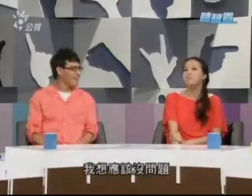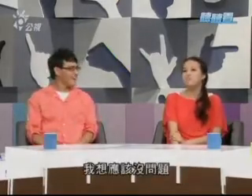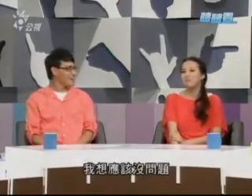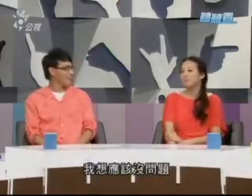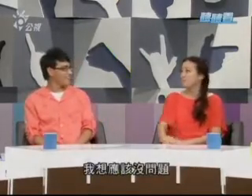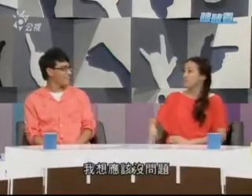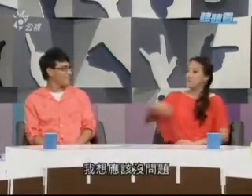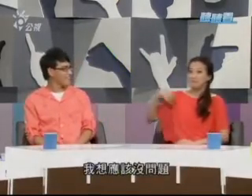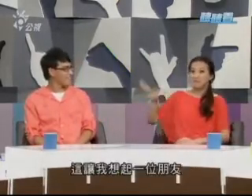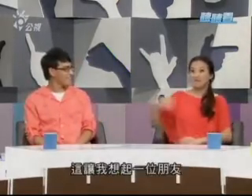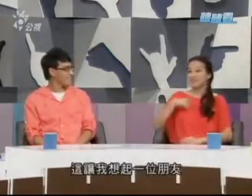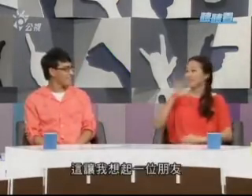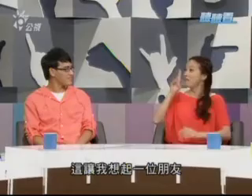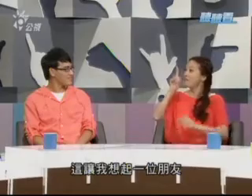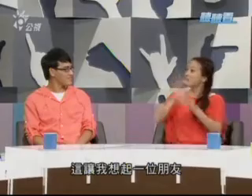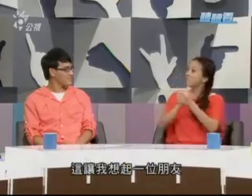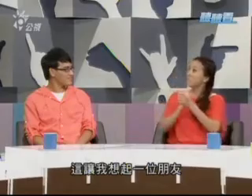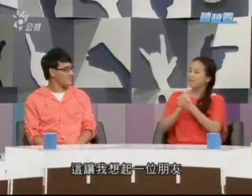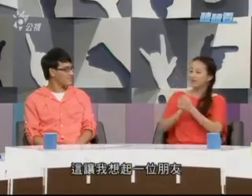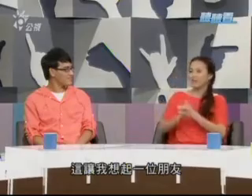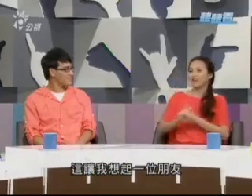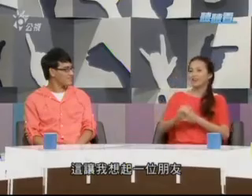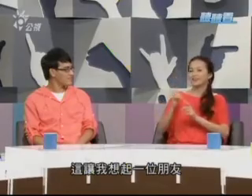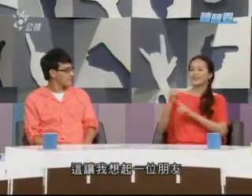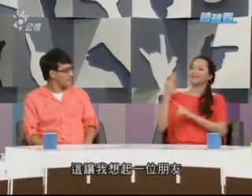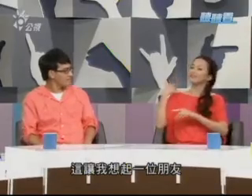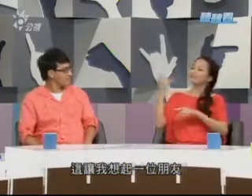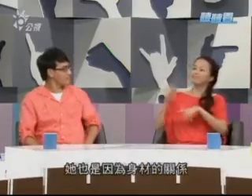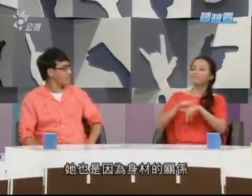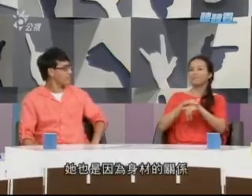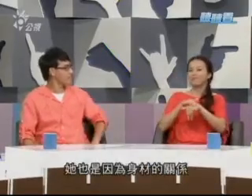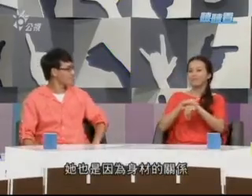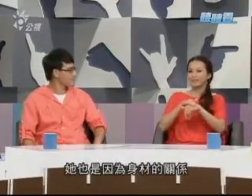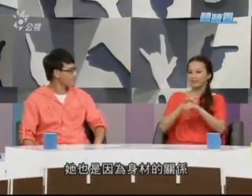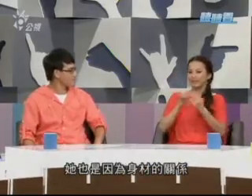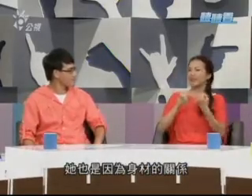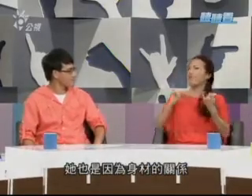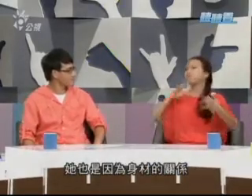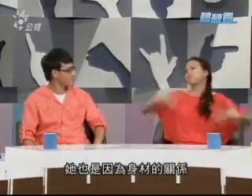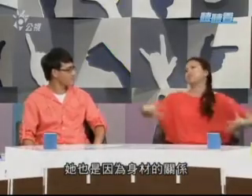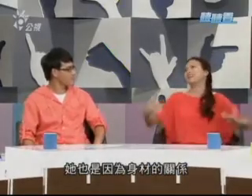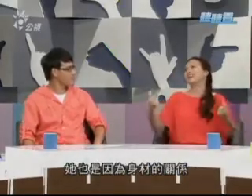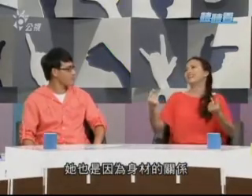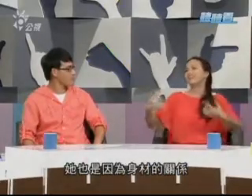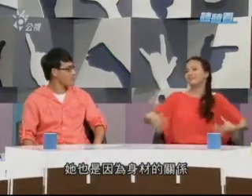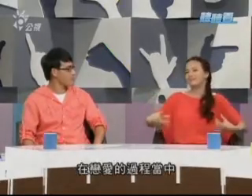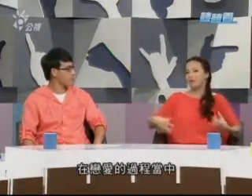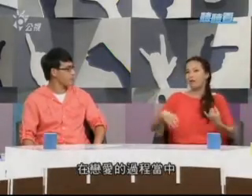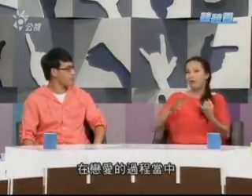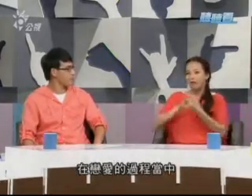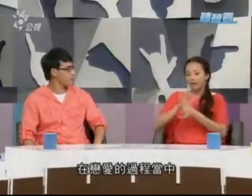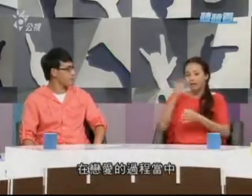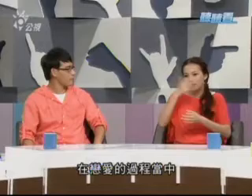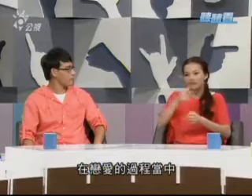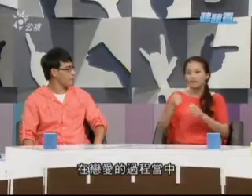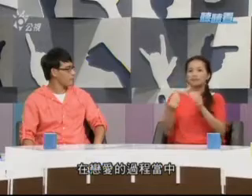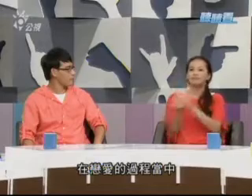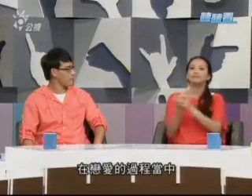问题。 这让我想起一位朋友，他也是因为身材的关系，在恋爱的过程当中受